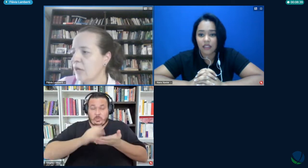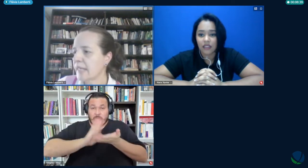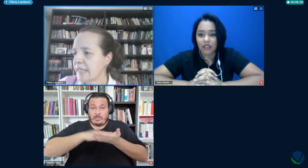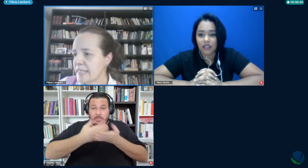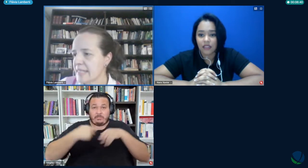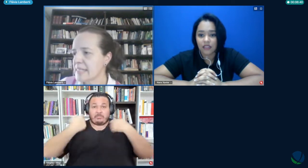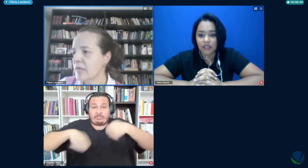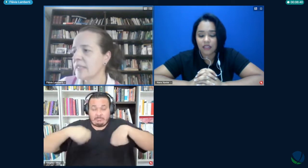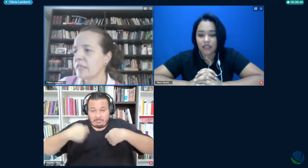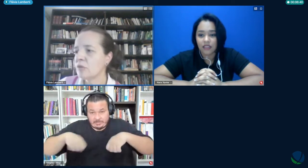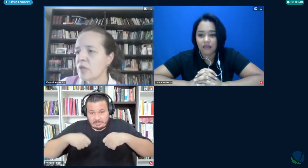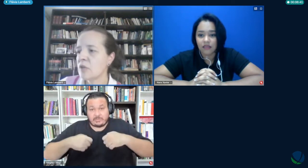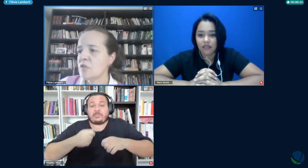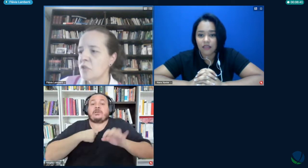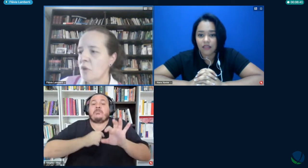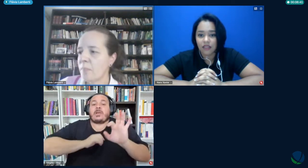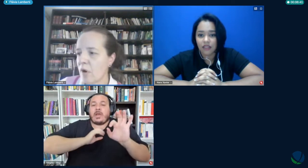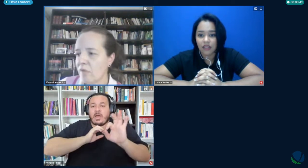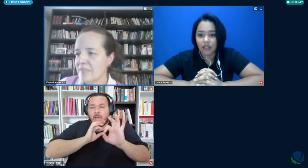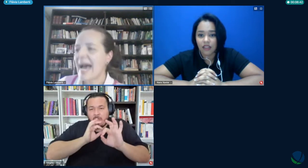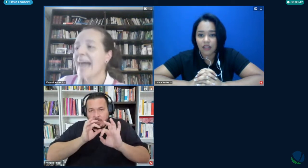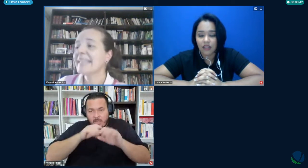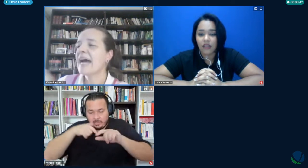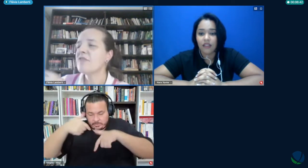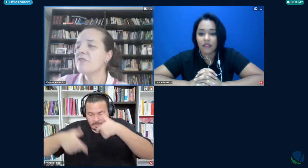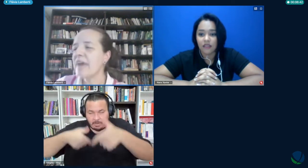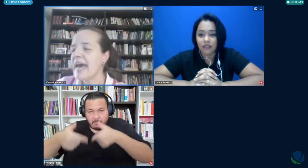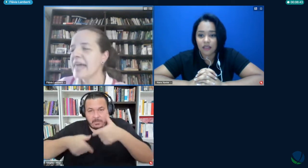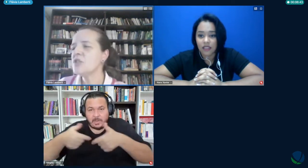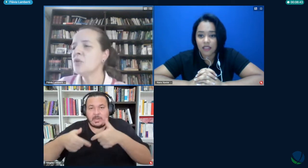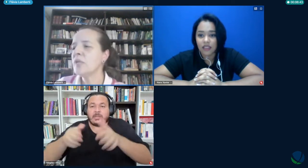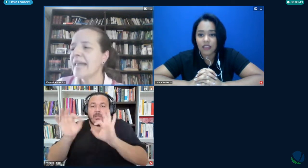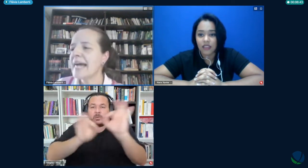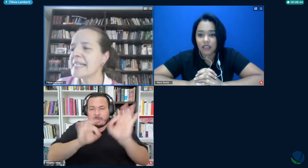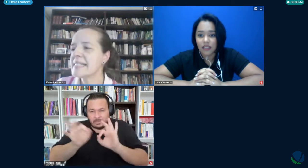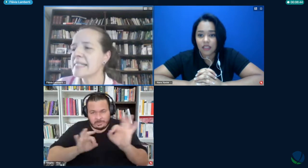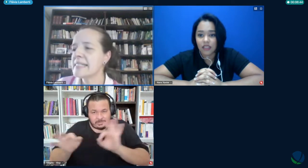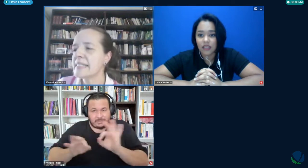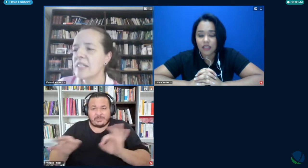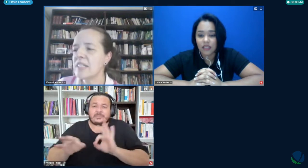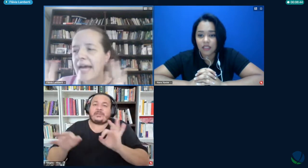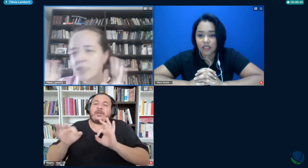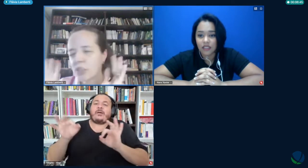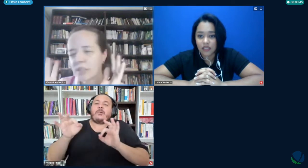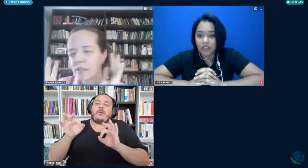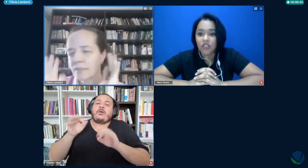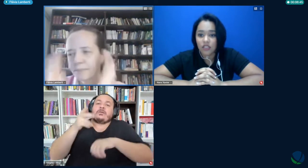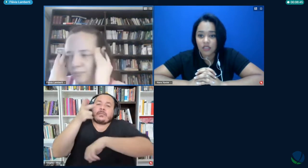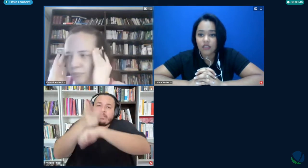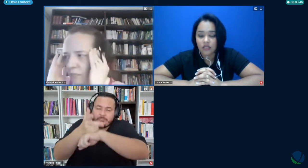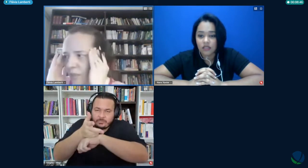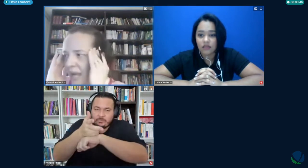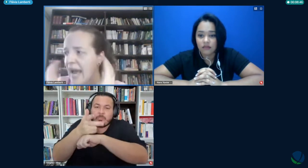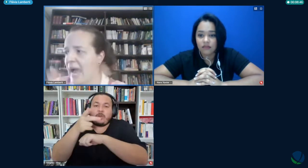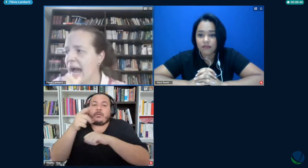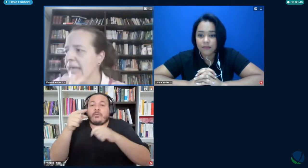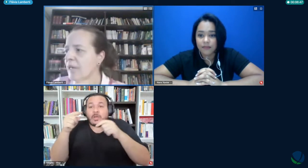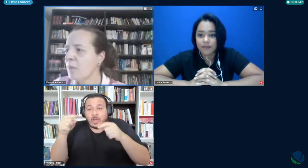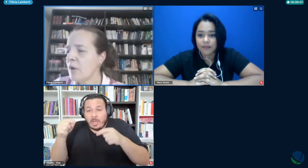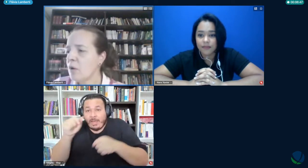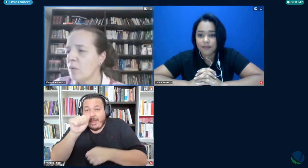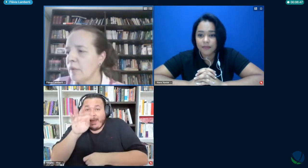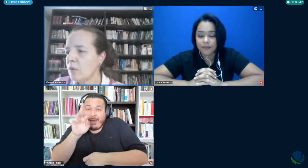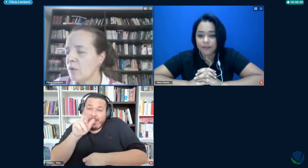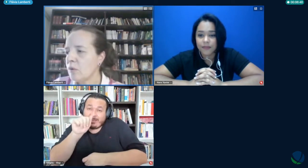atuar na organização e tradução de videoprovas através de unidades didáticas.